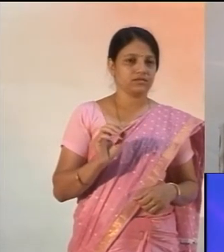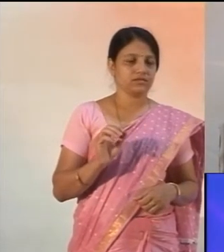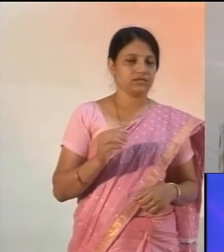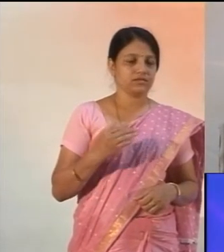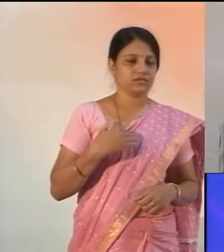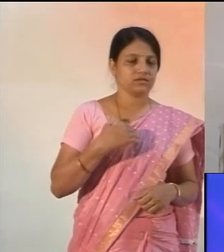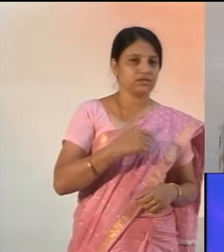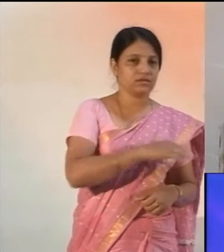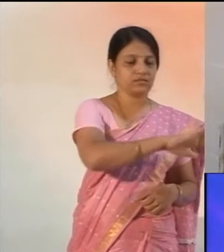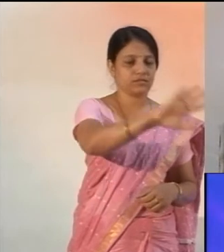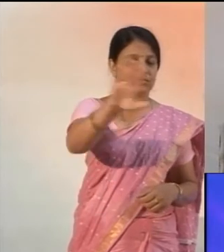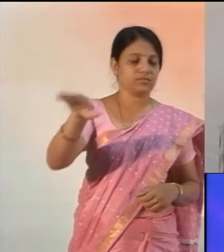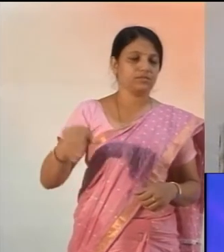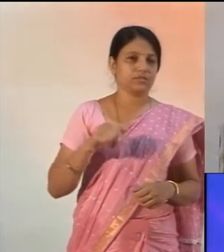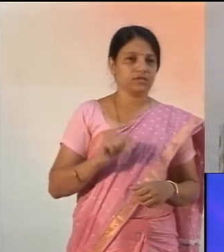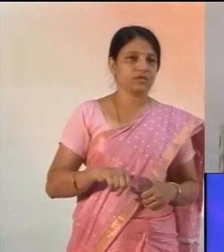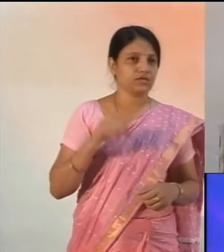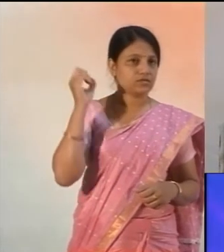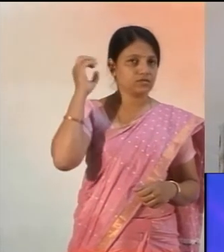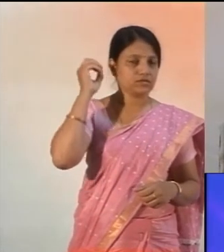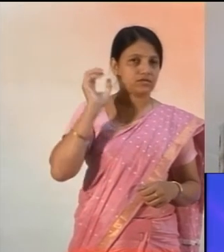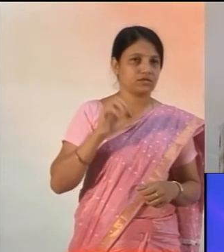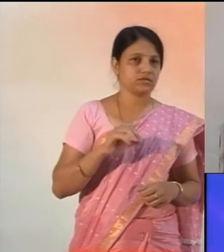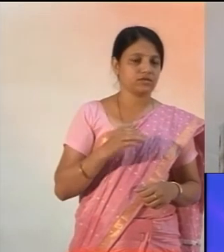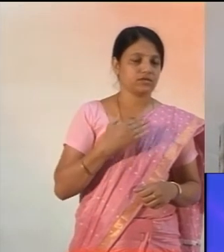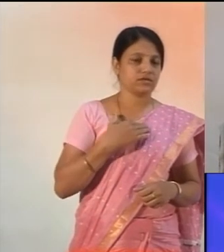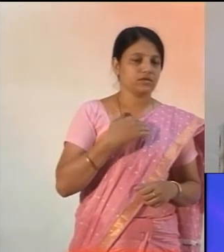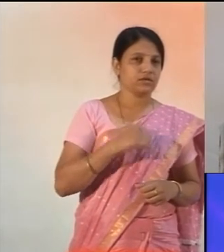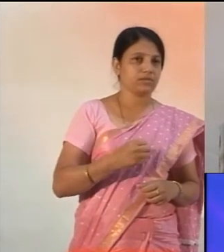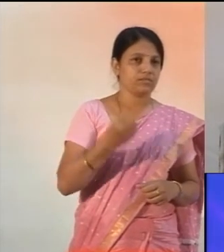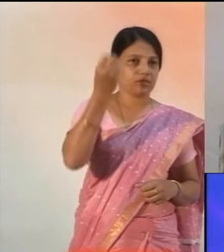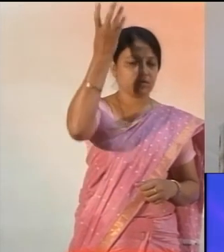हम सभी आज सुनेंगे अपनी दिनचर्या को